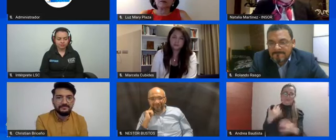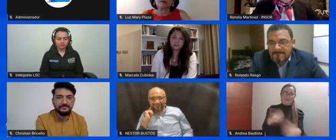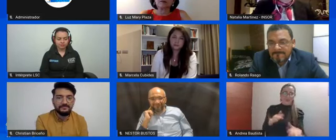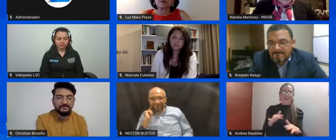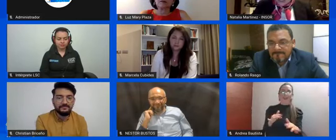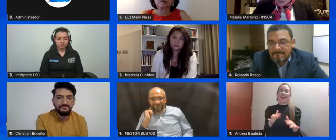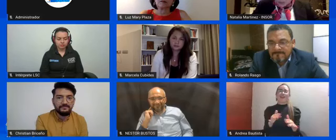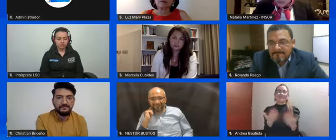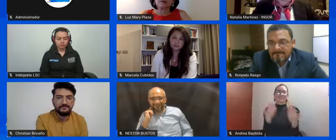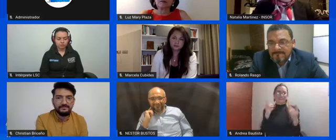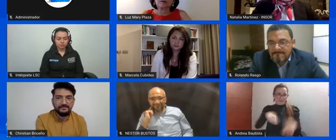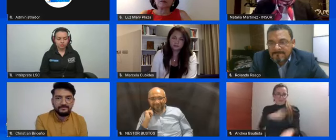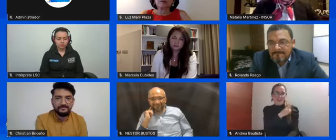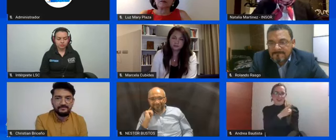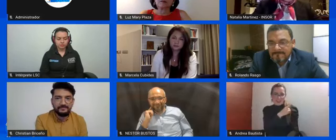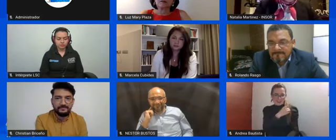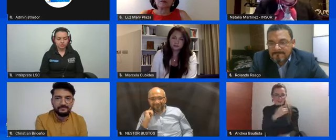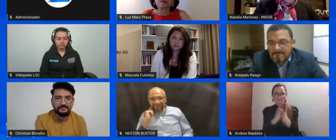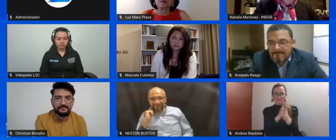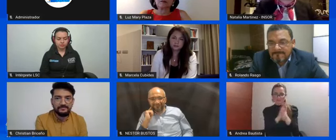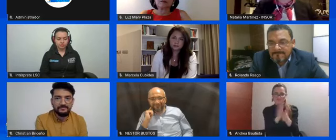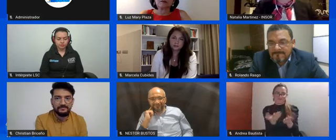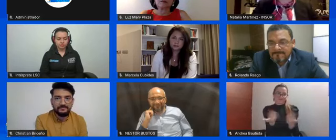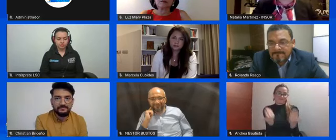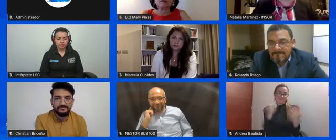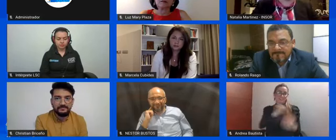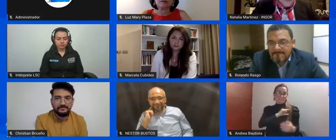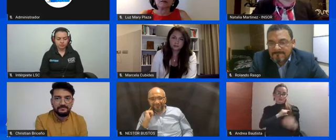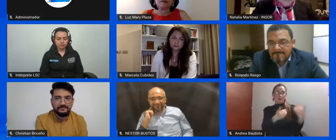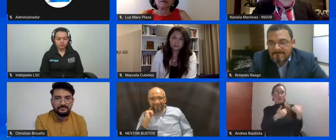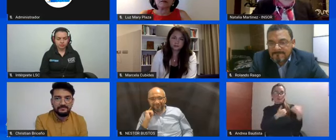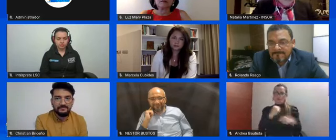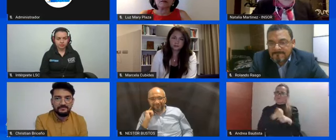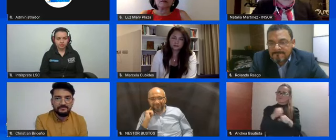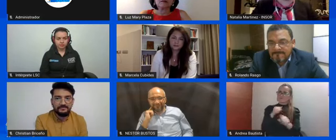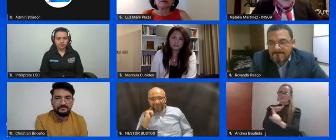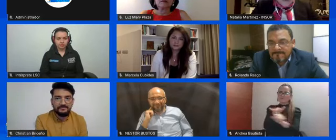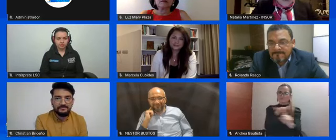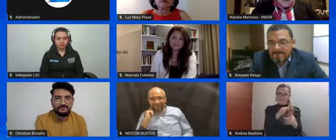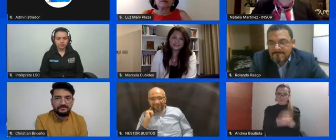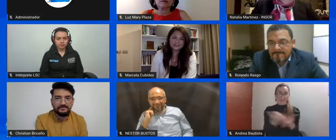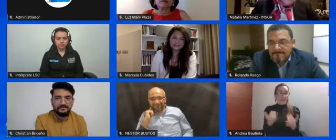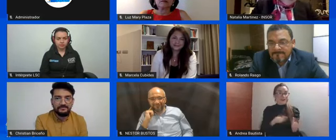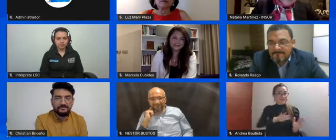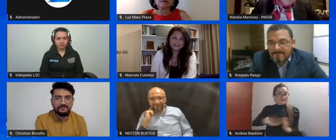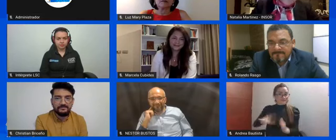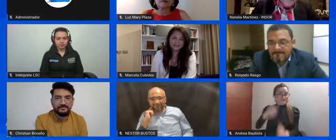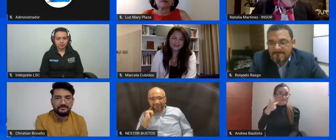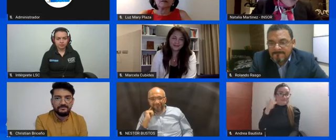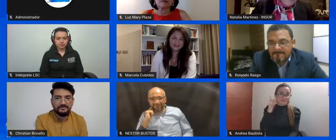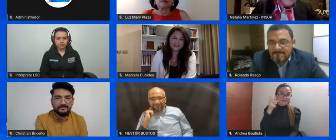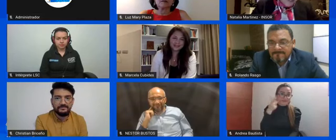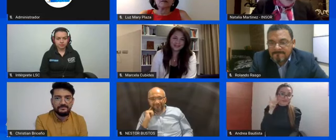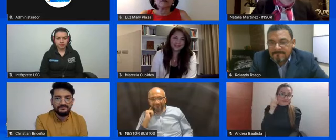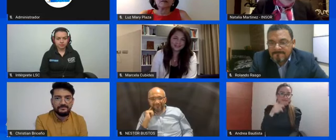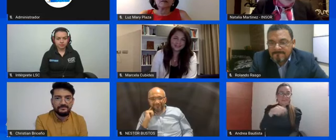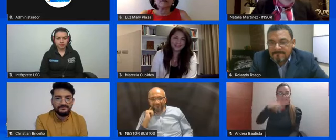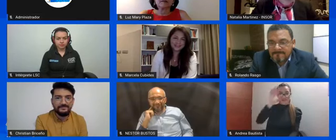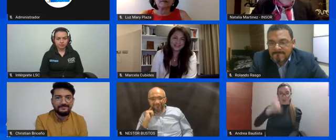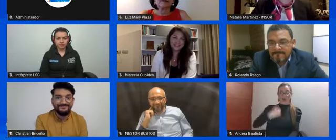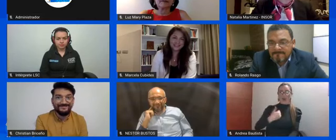darle el lugar que le correspondía institucionalmente. Me voy ahora con Cristian. Como Cristian es el más joven, iba de